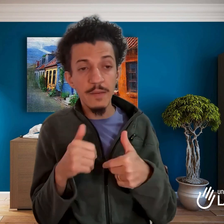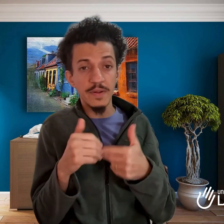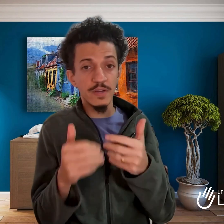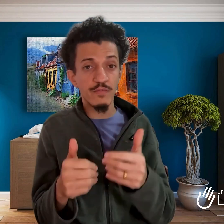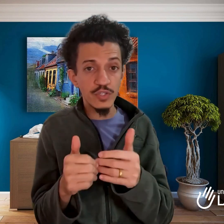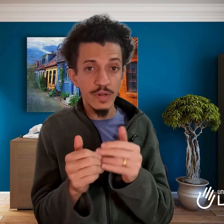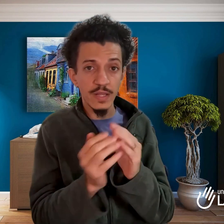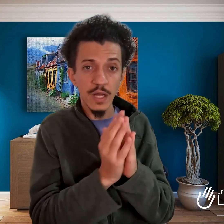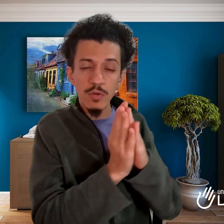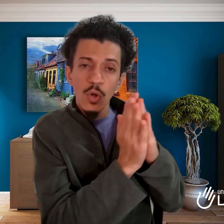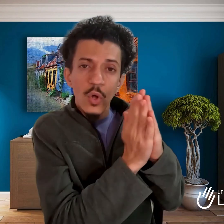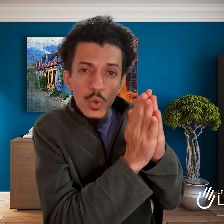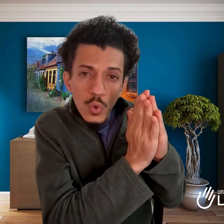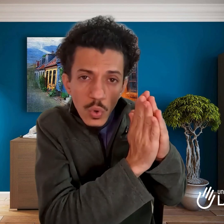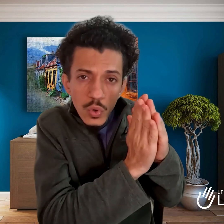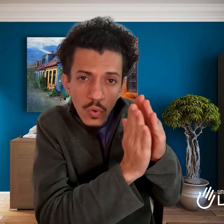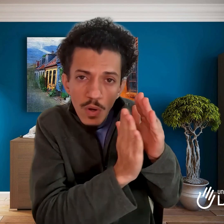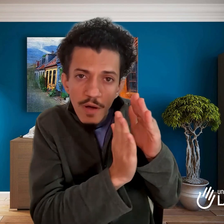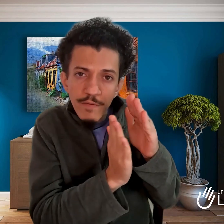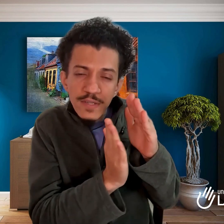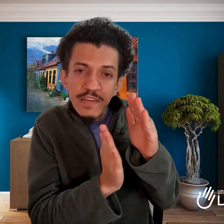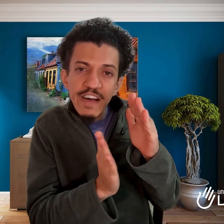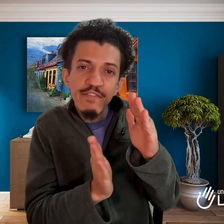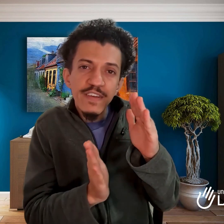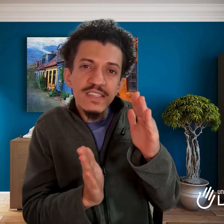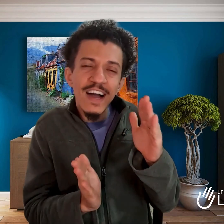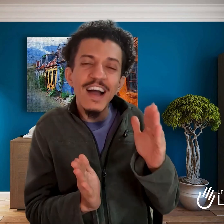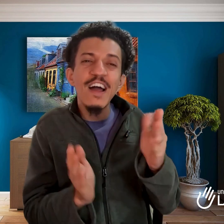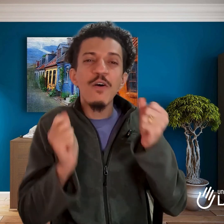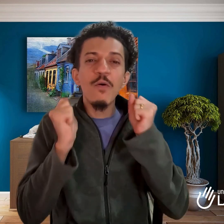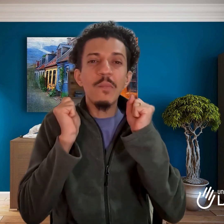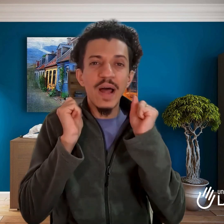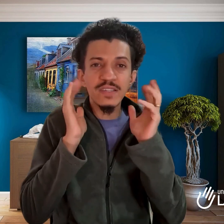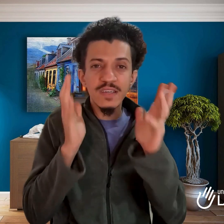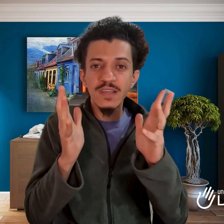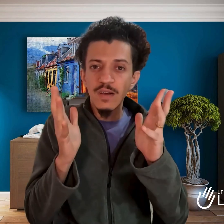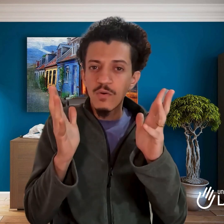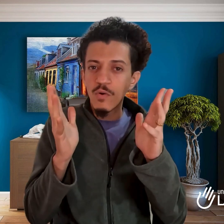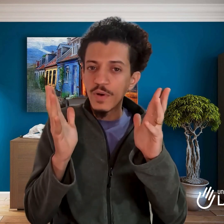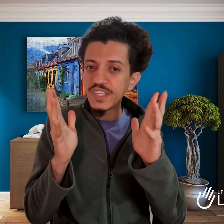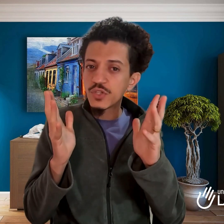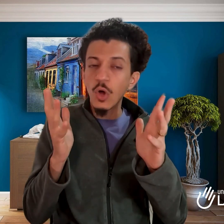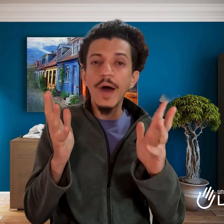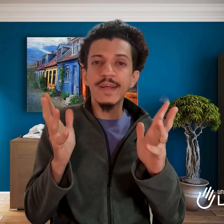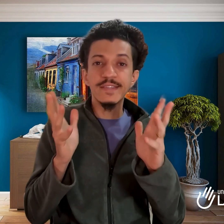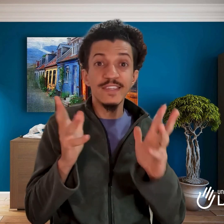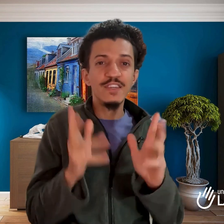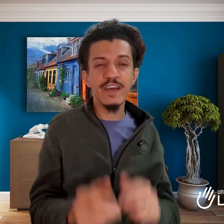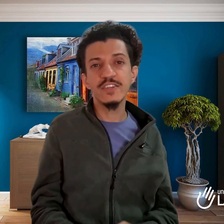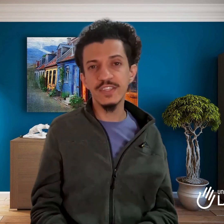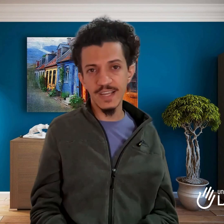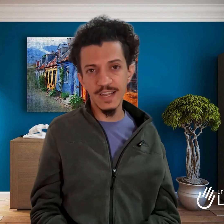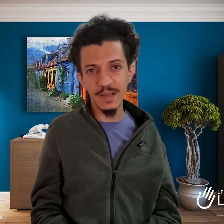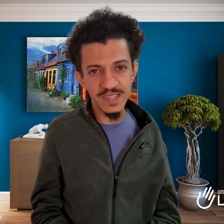eu vou te orientando, tudo você vai vivenciar com práticas, com histórias divertidas em Libras. E